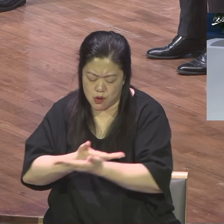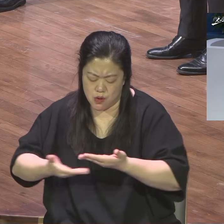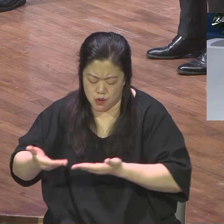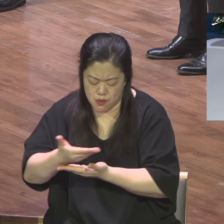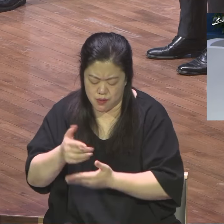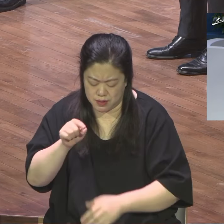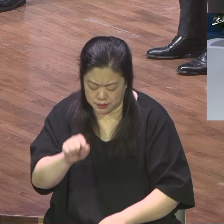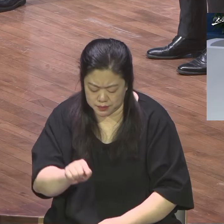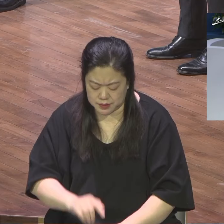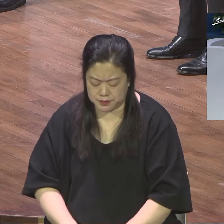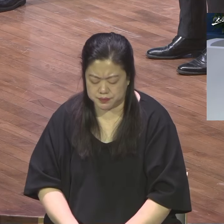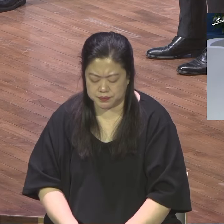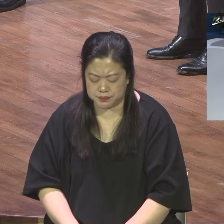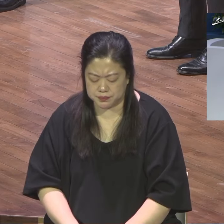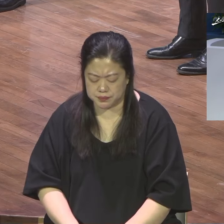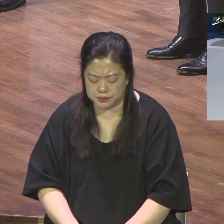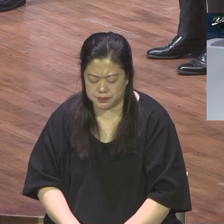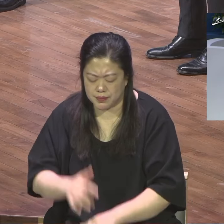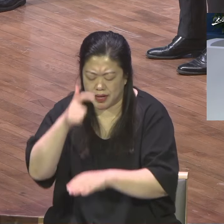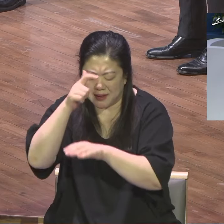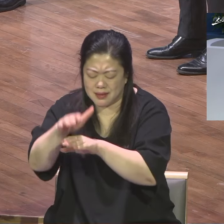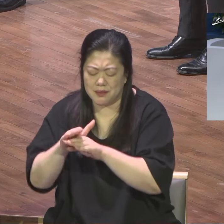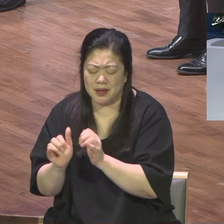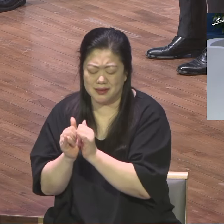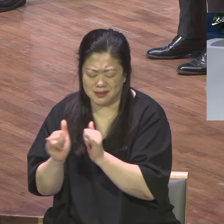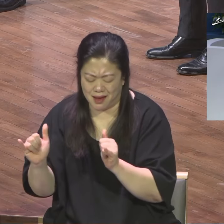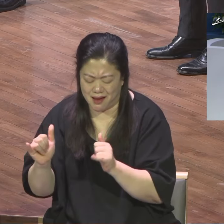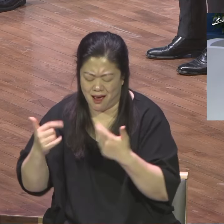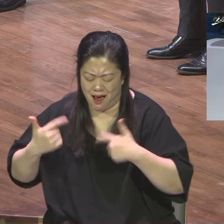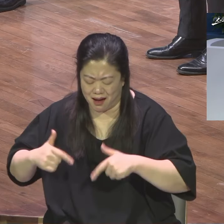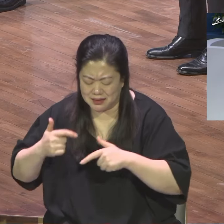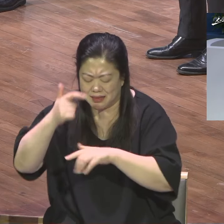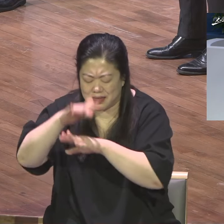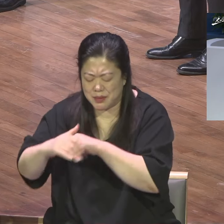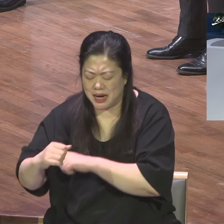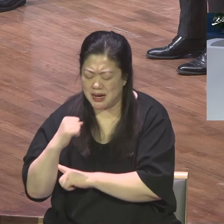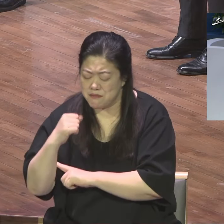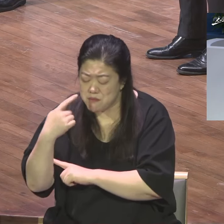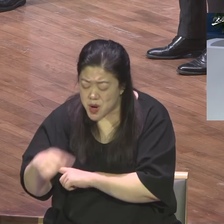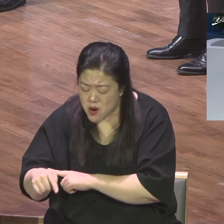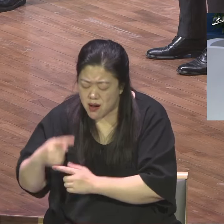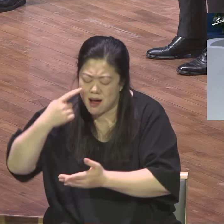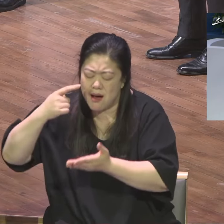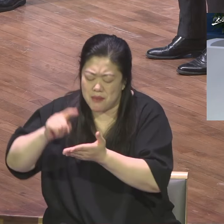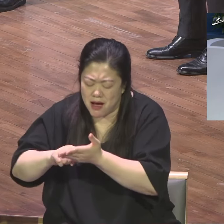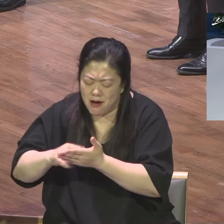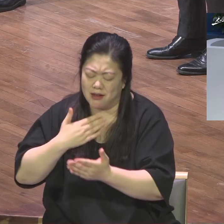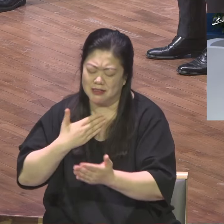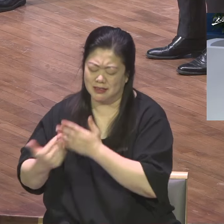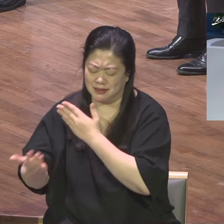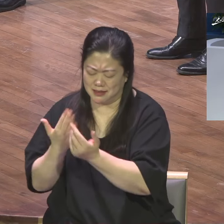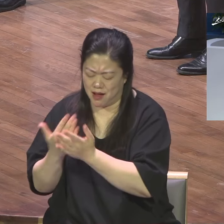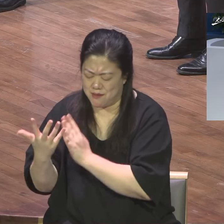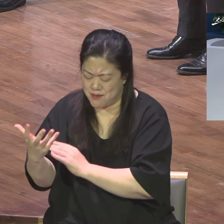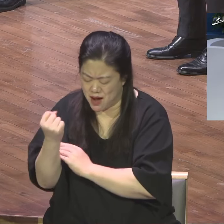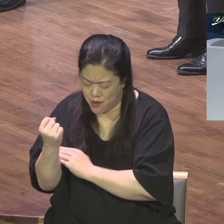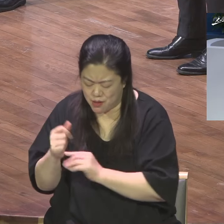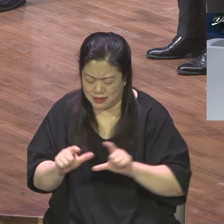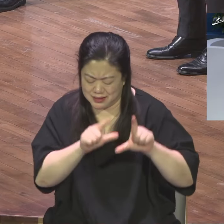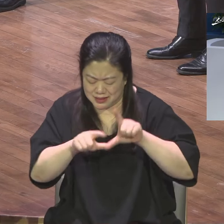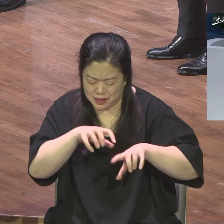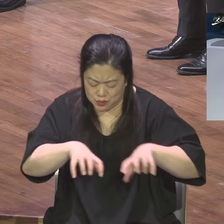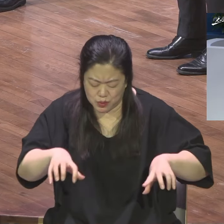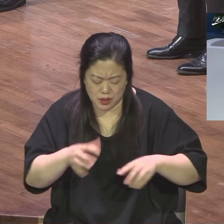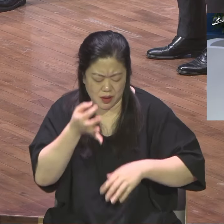앞에서 예배자로서 예배의 능력을 날마다 체험하고 강단의 말씀을 삶의 현장에서 사실적으로